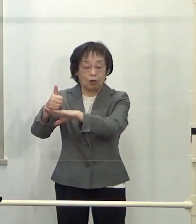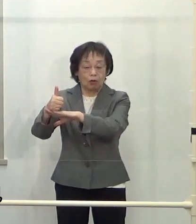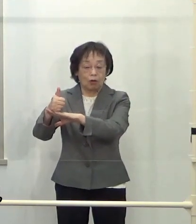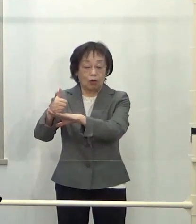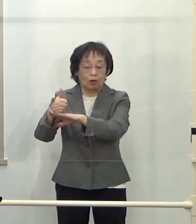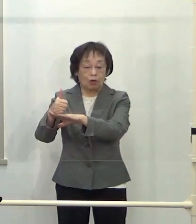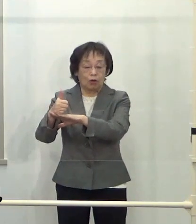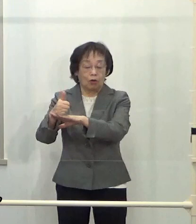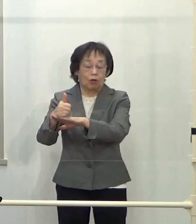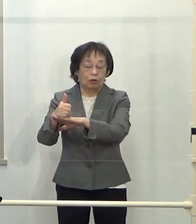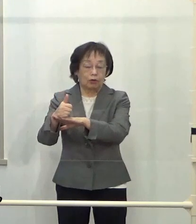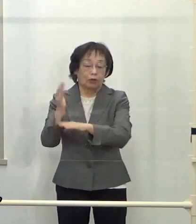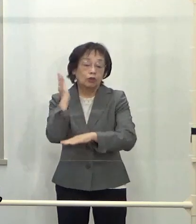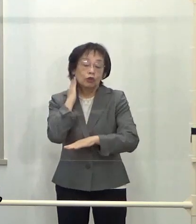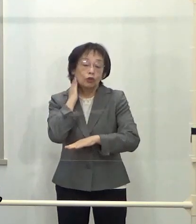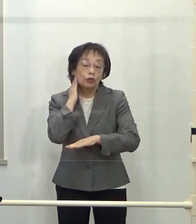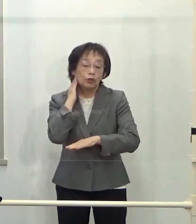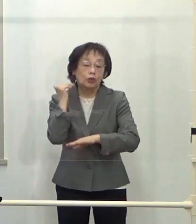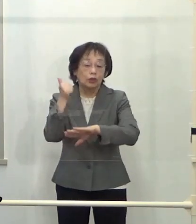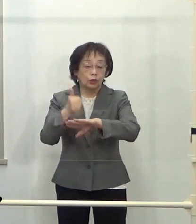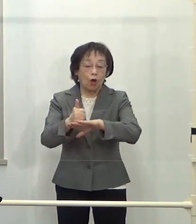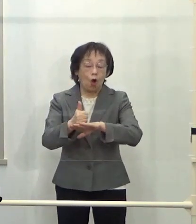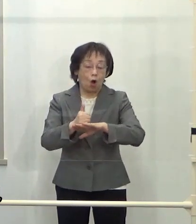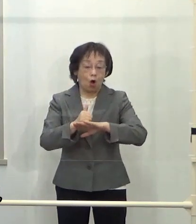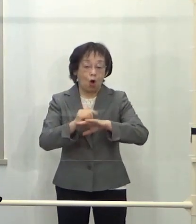以来ですね、